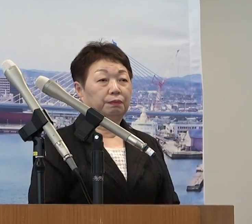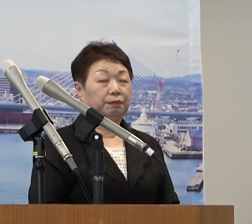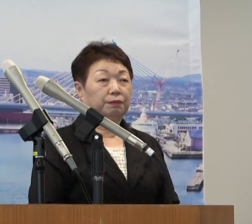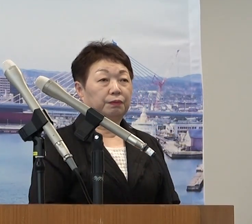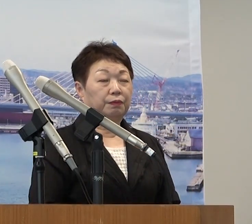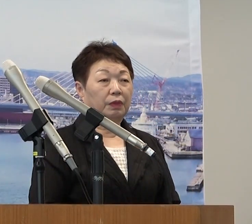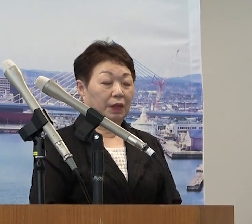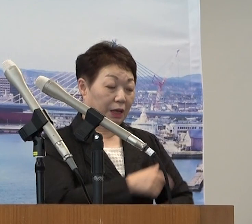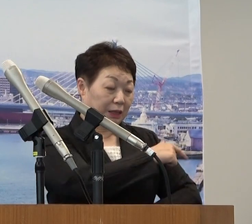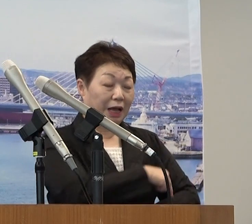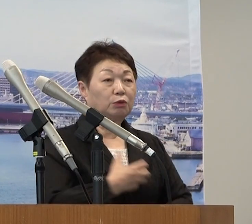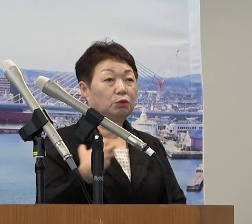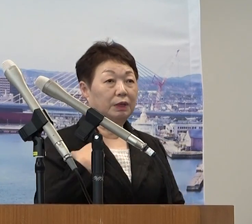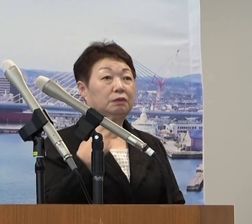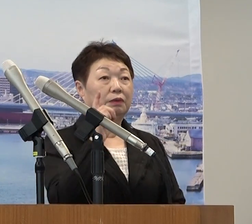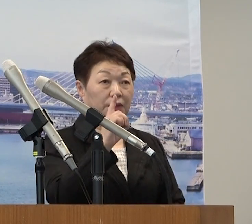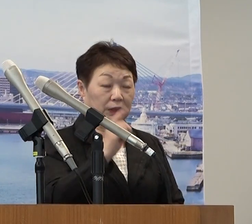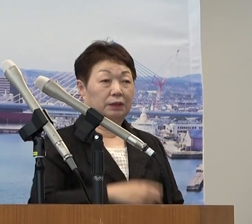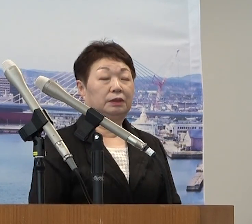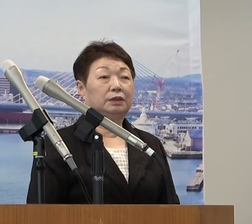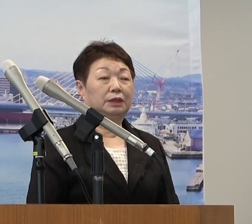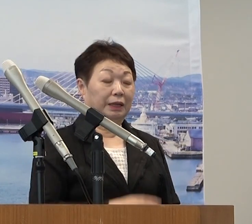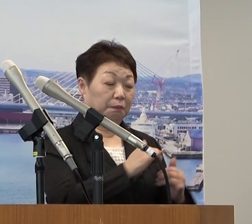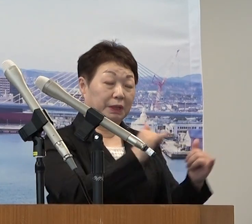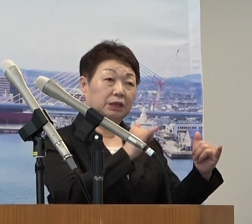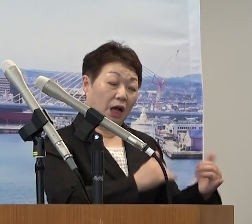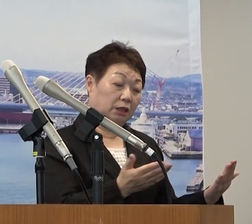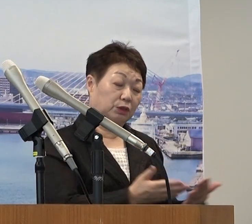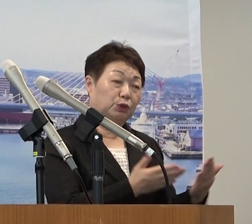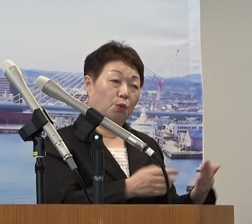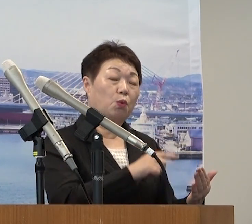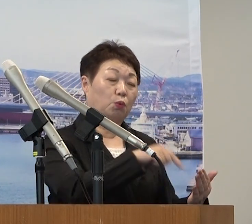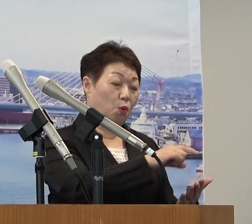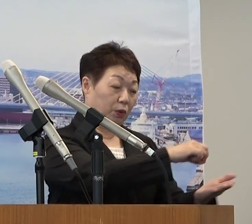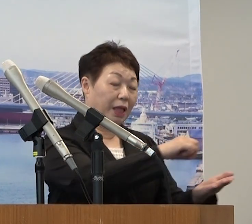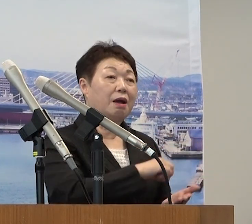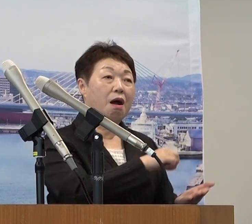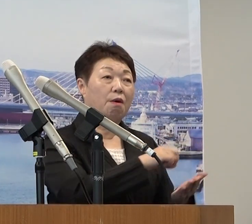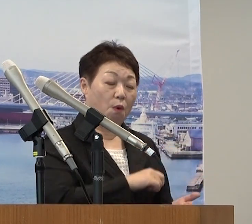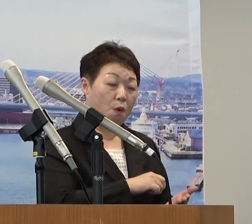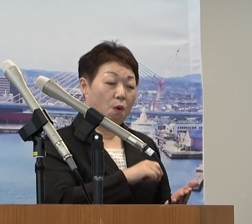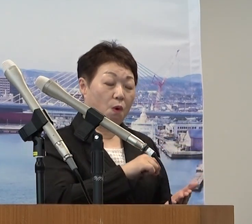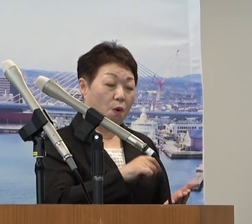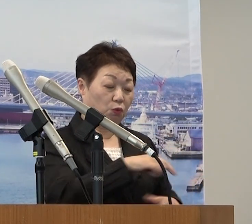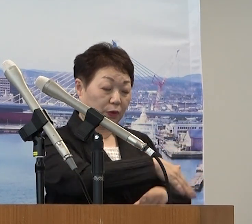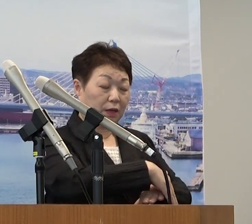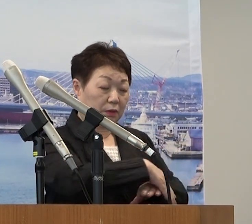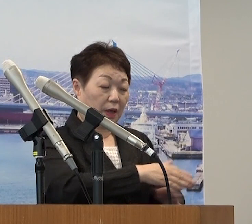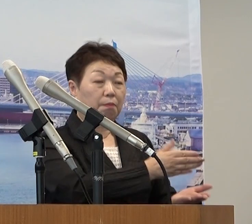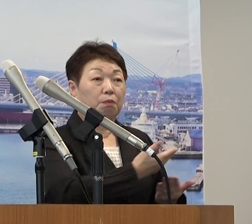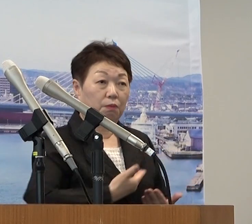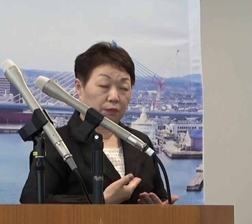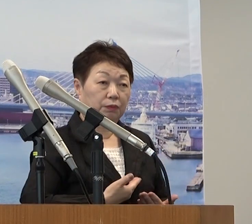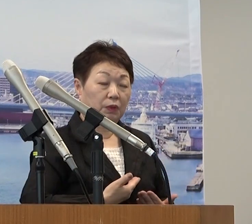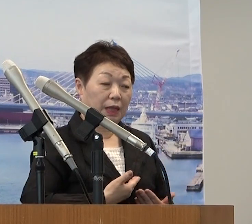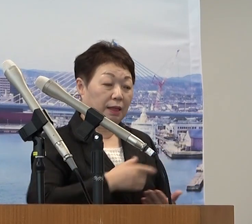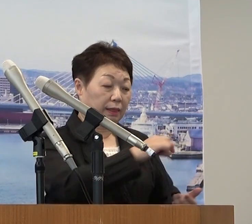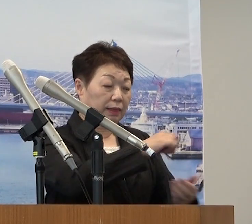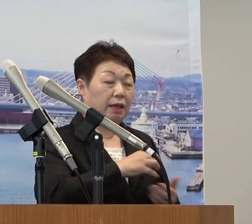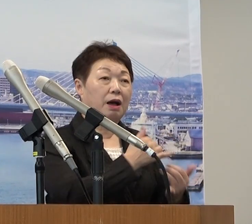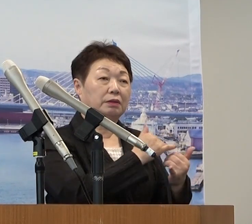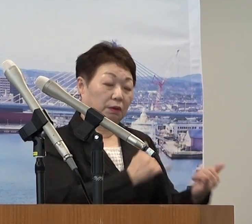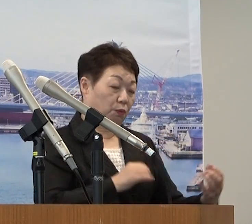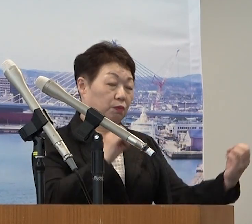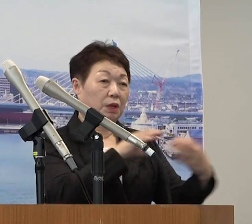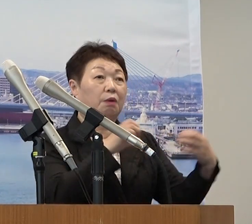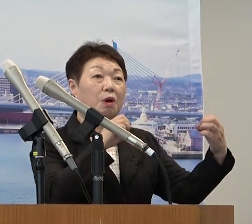スクの役割といたしましては、民間事業者等の提案を一元的に受け付け、提案者と対話を